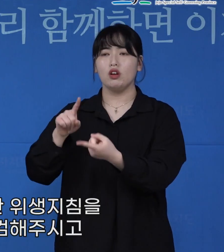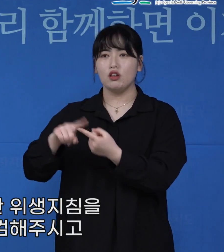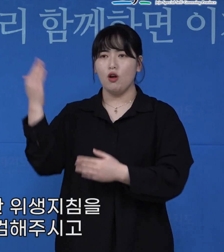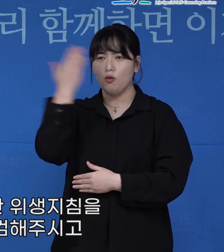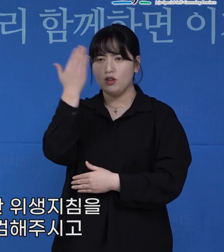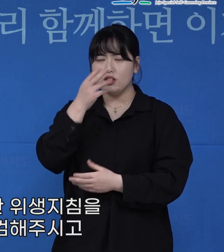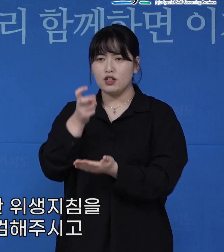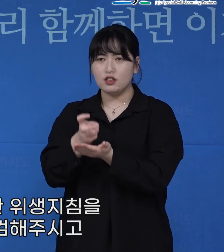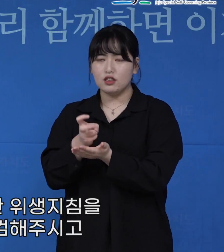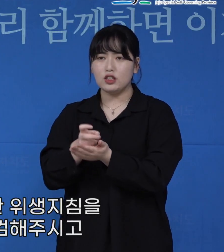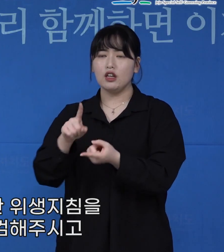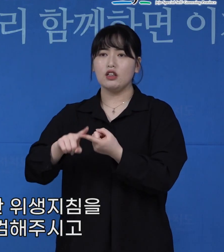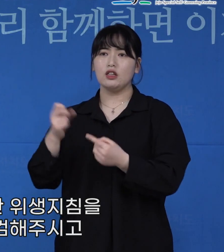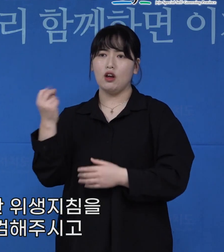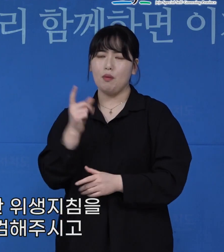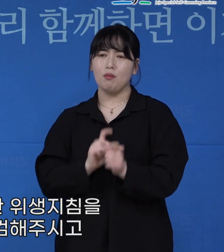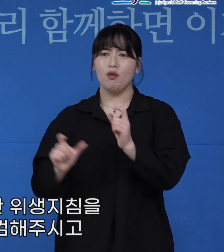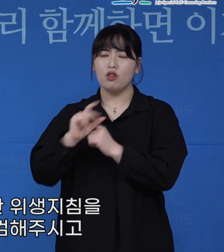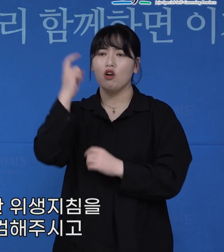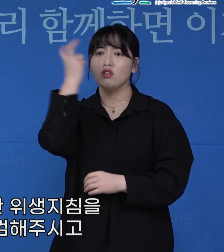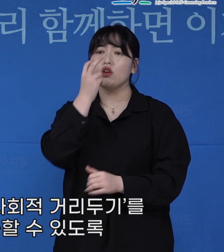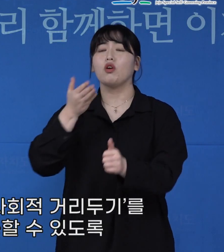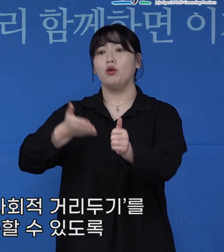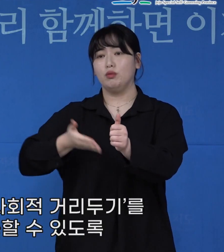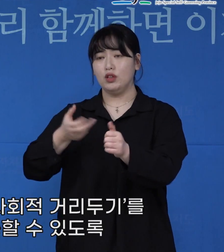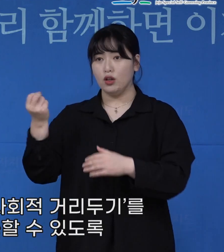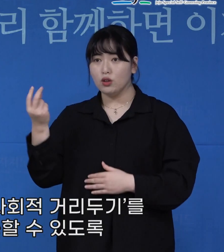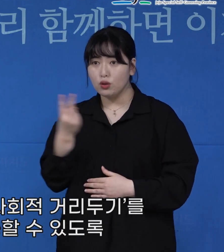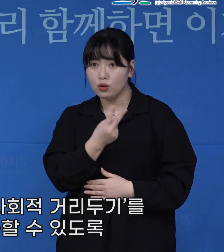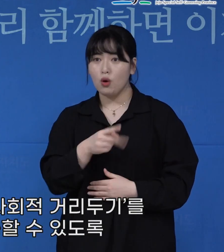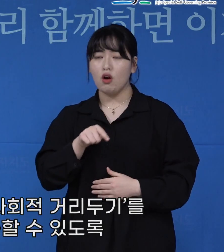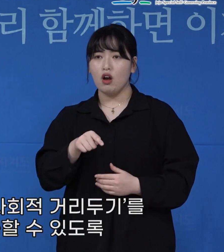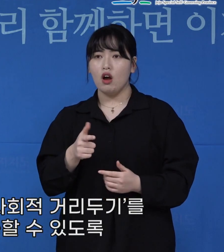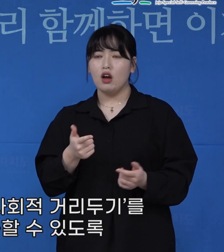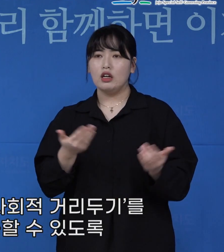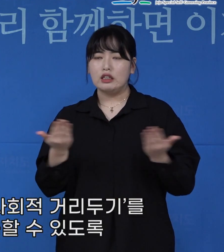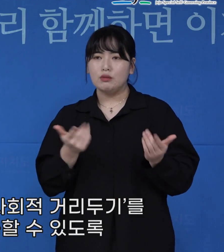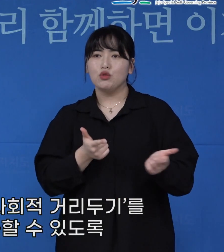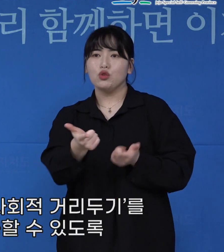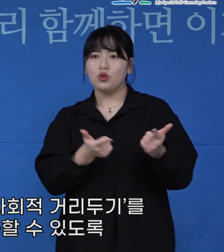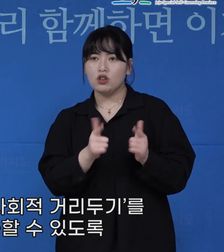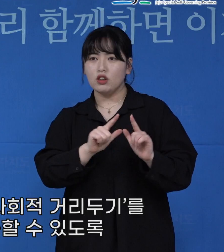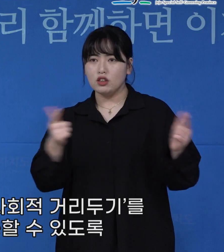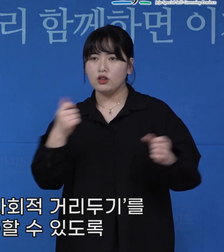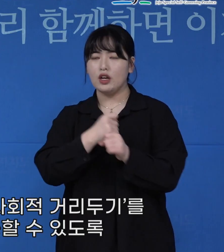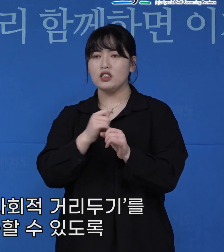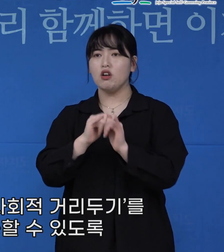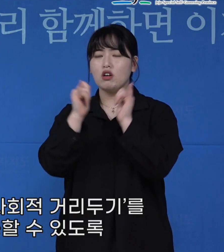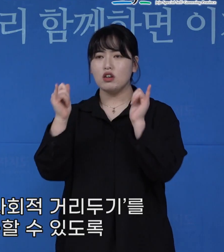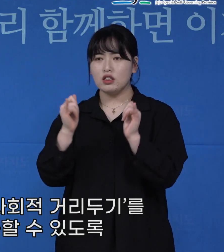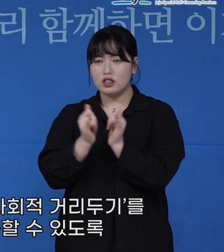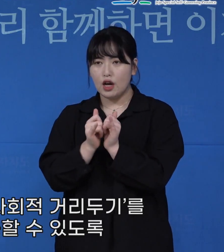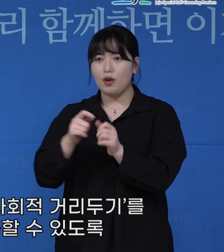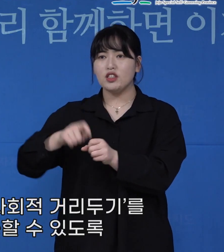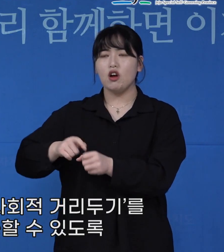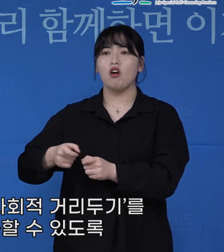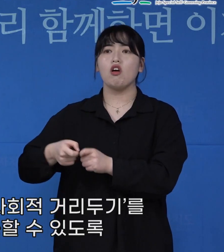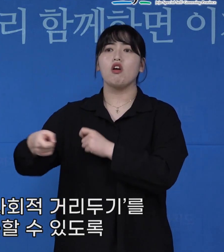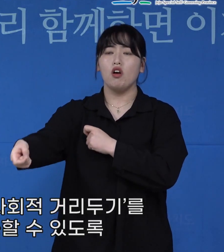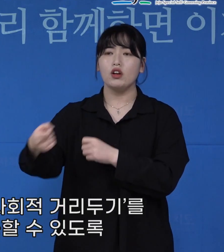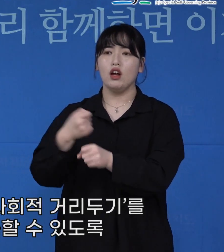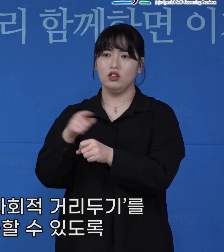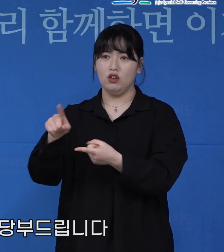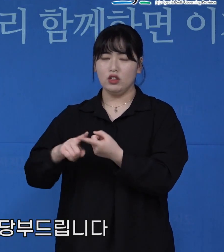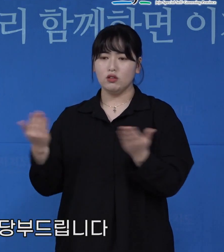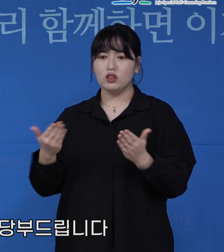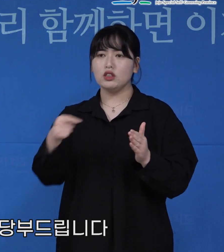위생 지침을 다시 한번 점검해 주시고 유연 근무제 등으로 사회적 거리두기를 직장에서도 적용할 수